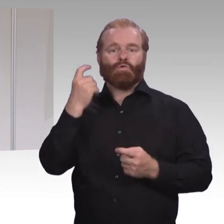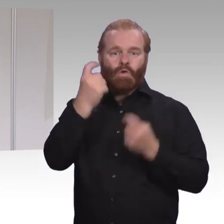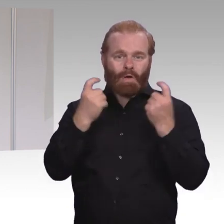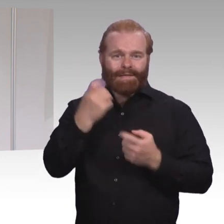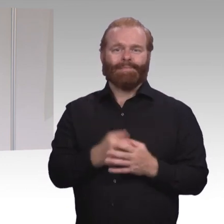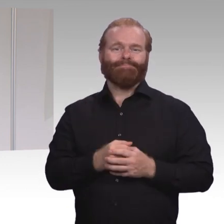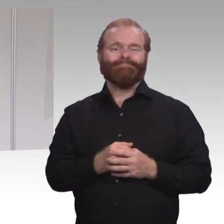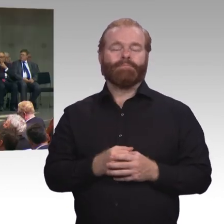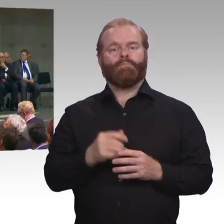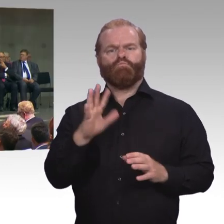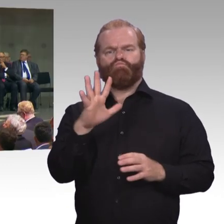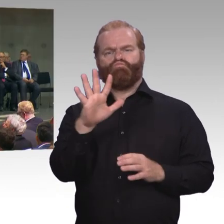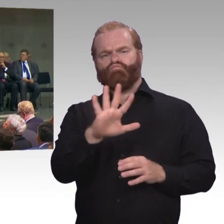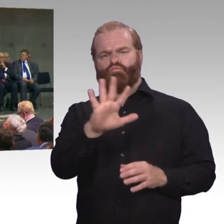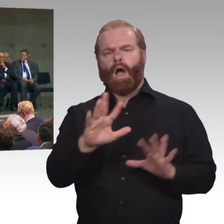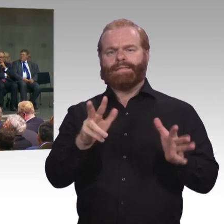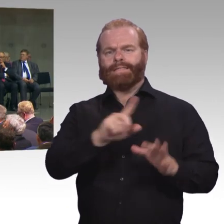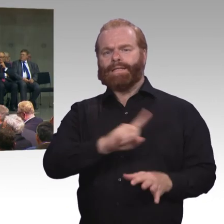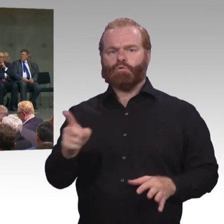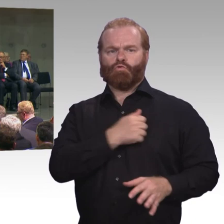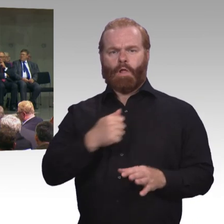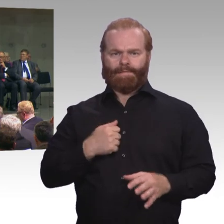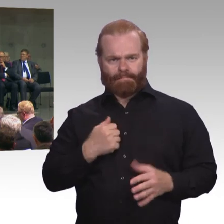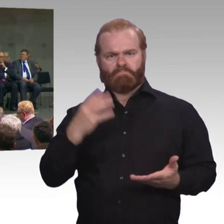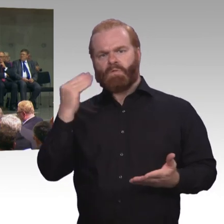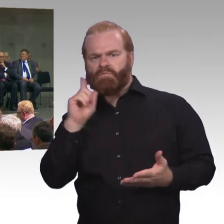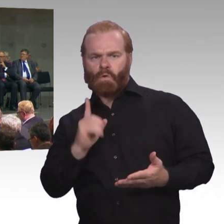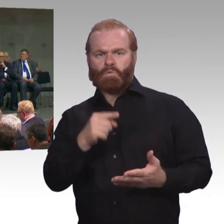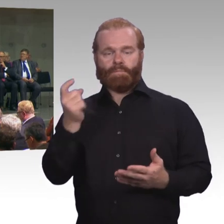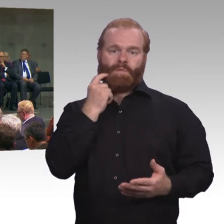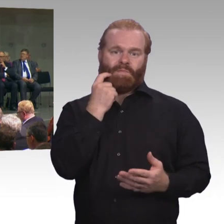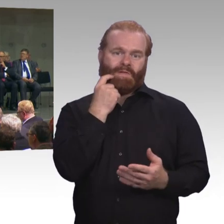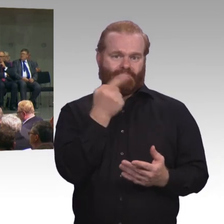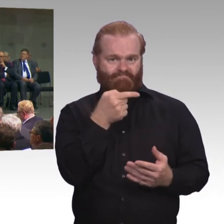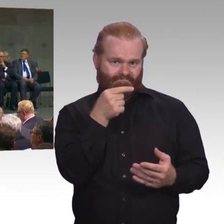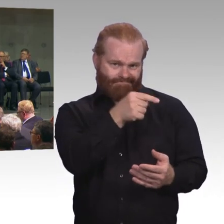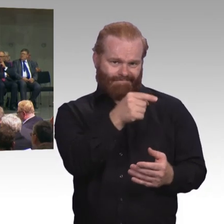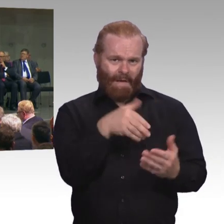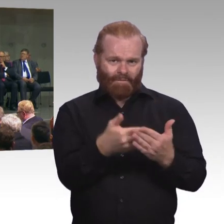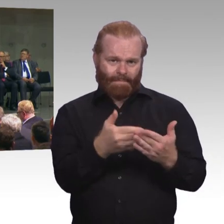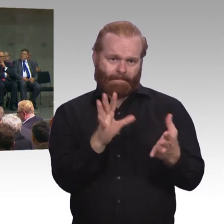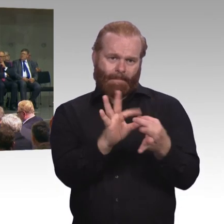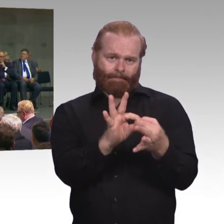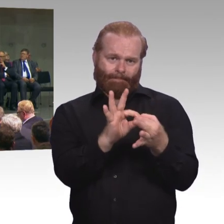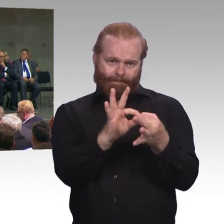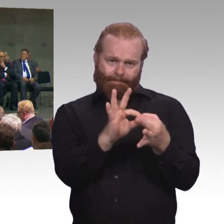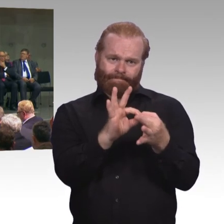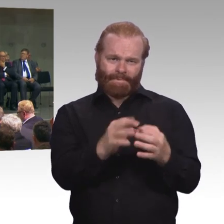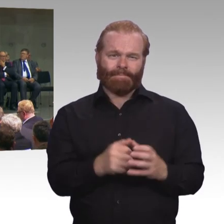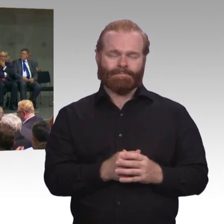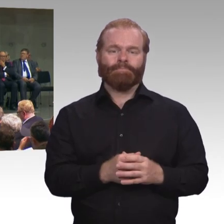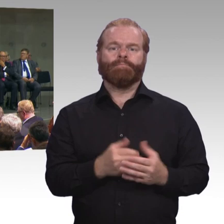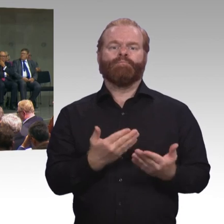die Stabilisierungsmissionen im Afghanistan und Mali bis zu den Beiträgen zur Bekämpfung des